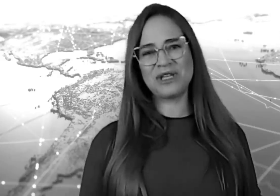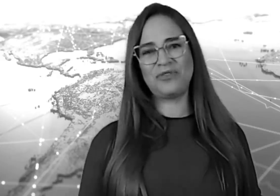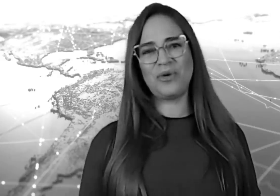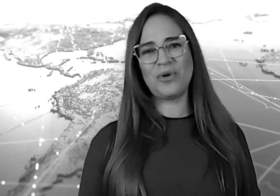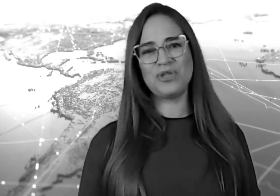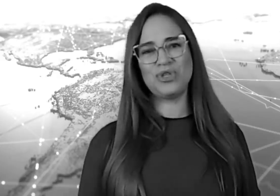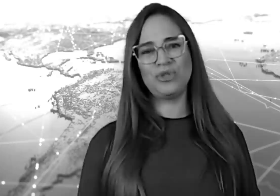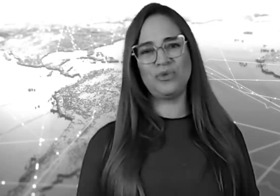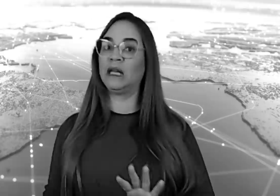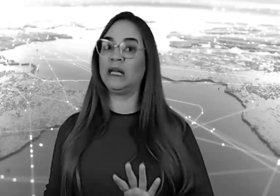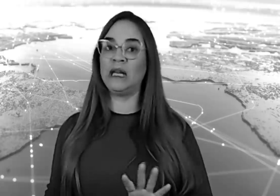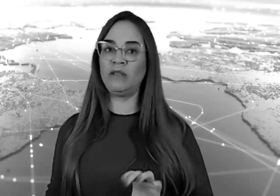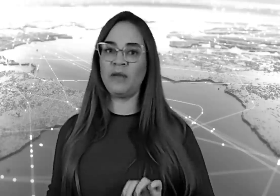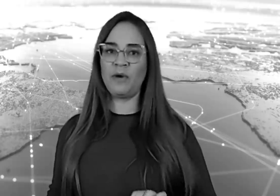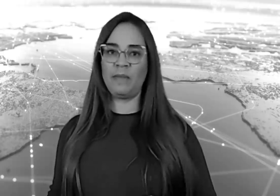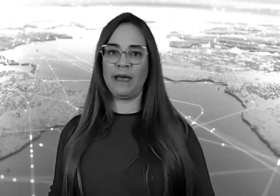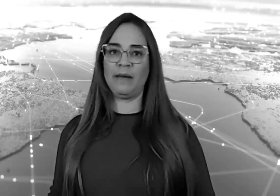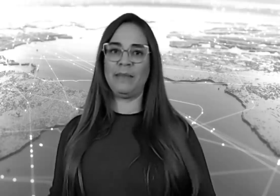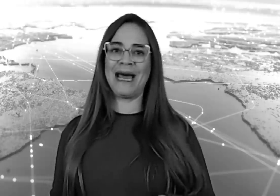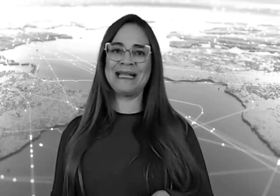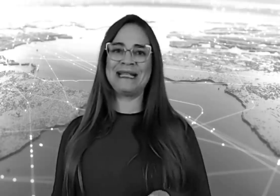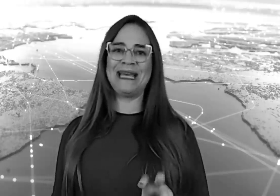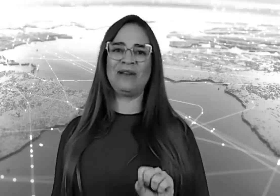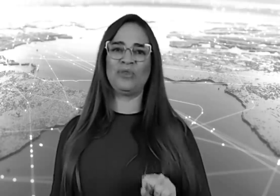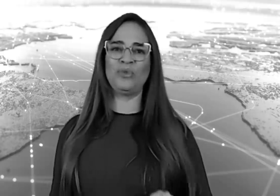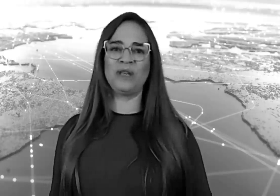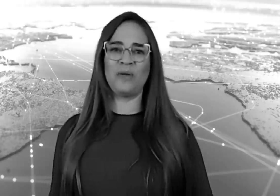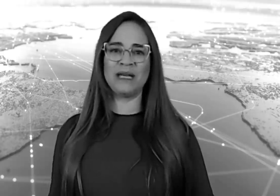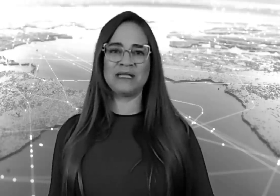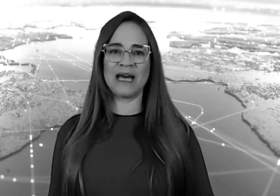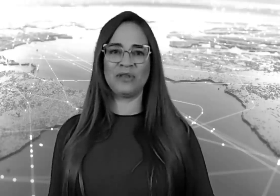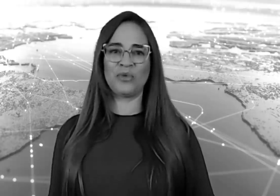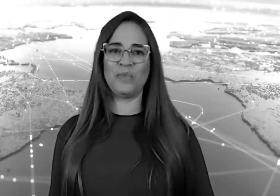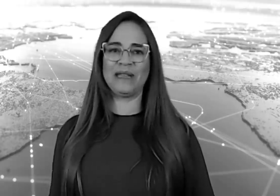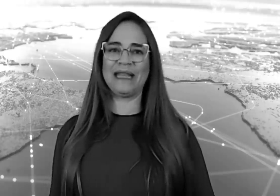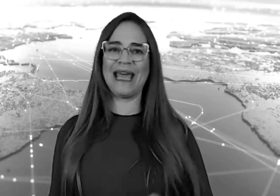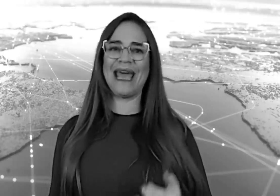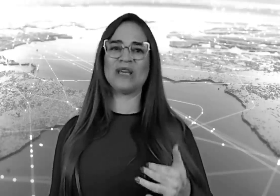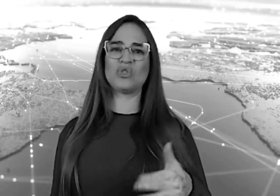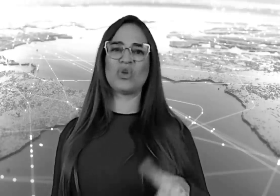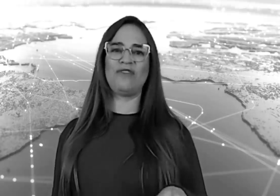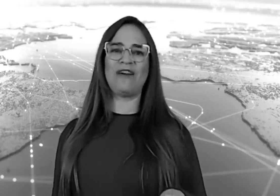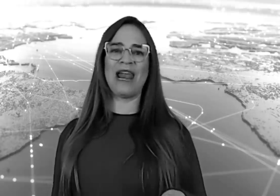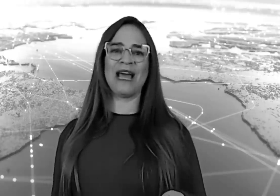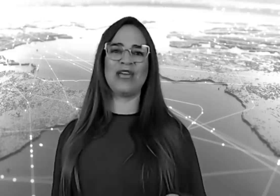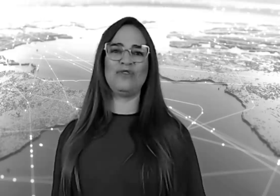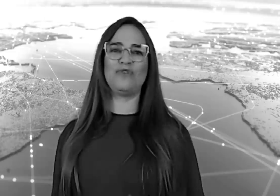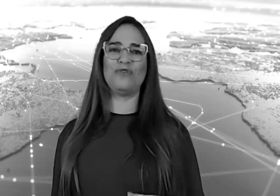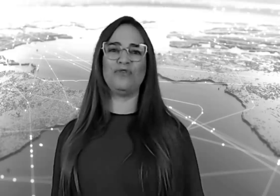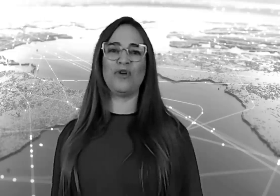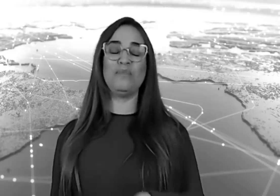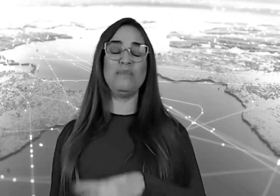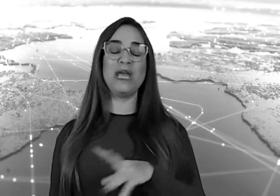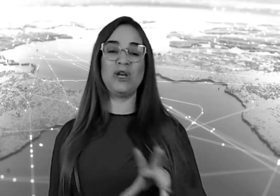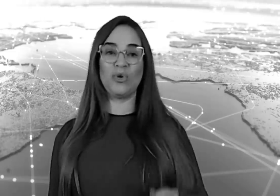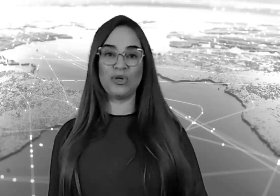foi corrigido. Não tem problema, brasileiro é tudo traumatizado com o PT. É só falar que envolveu milhões